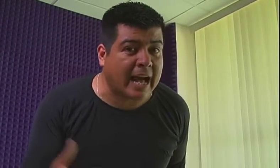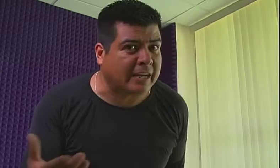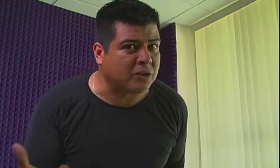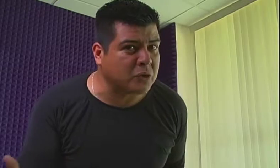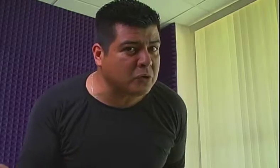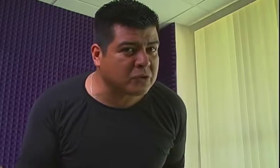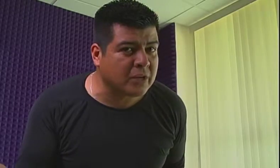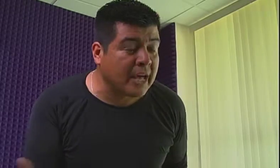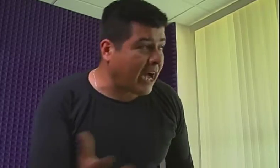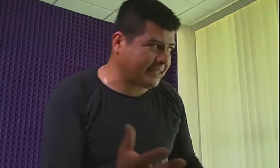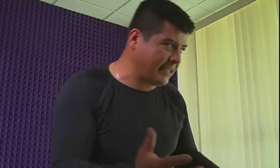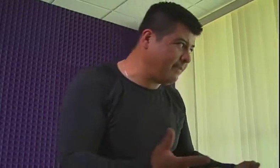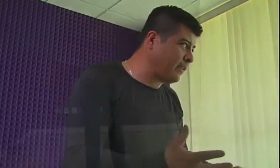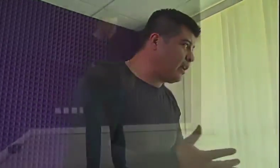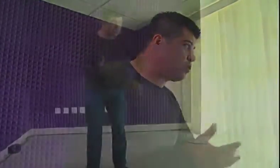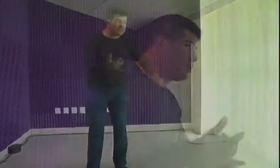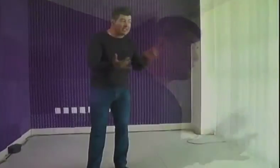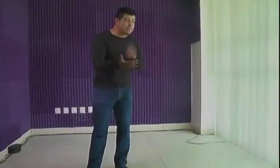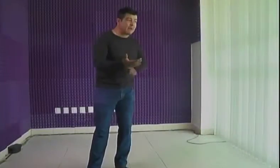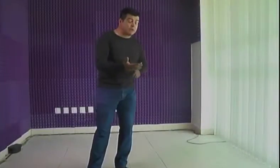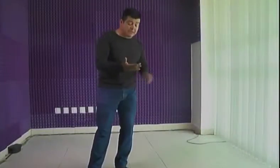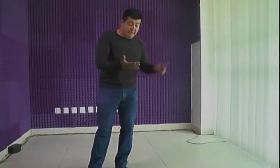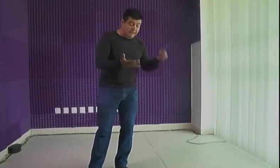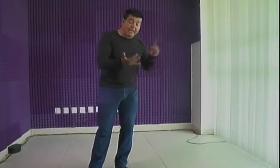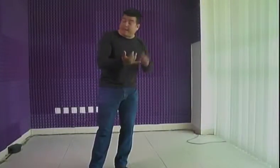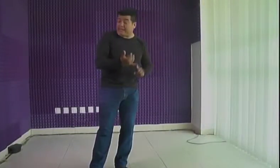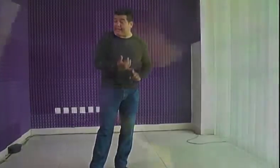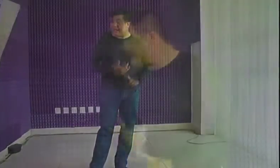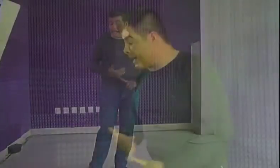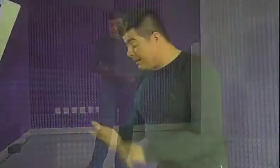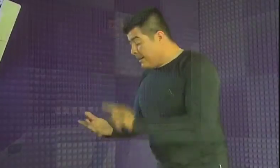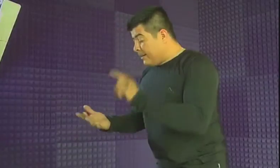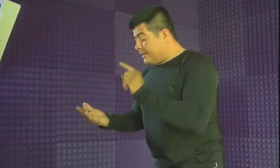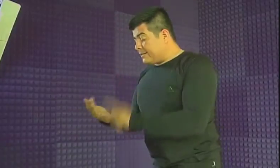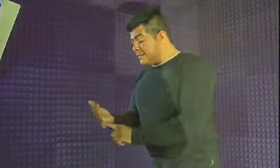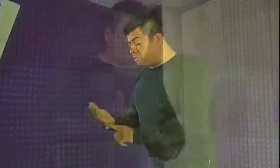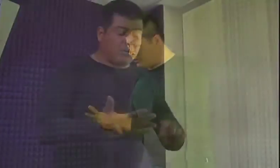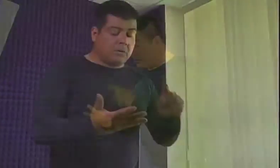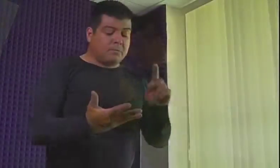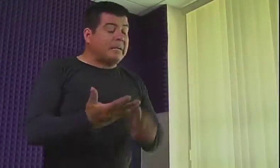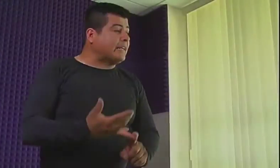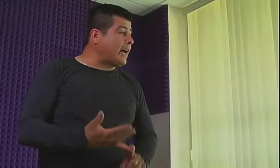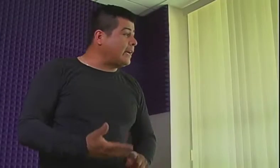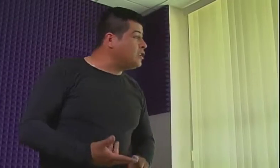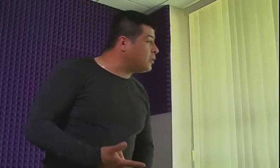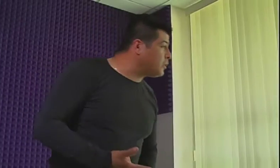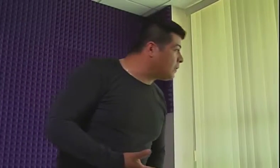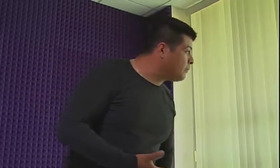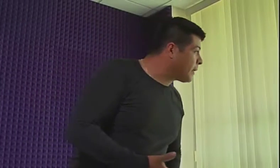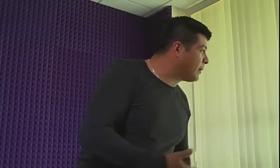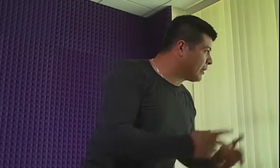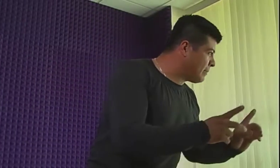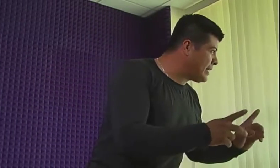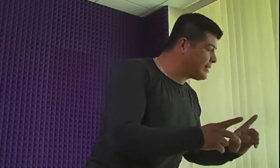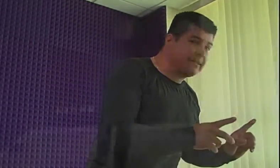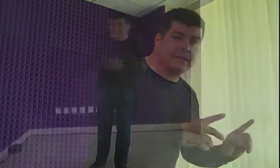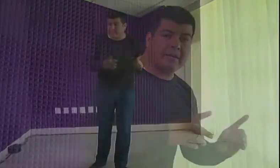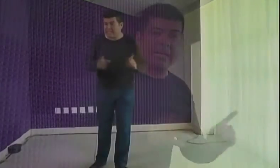niño Dios. Así, los reyes magos le iban a regalar incienso, mirra y oro, pero además las